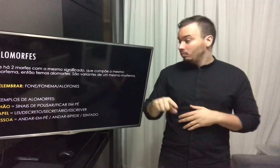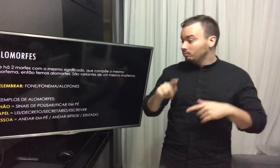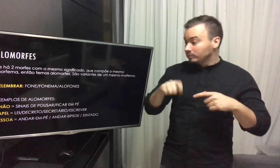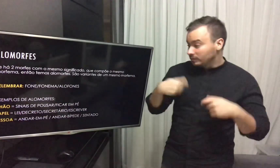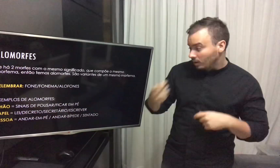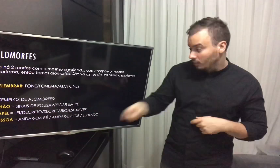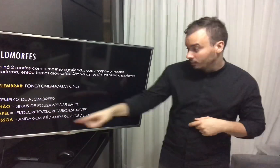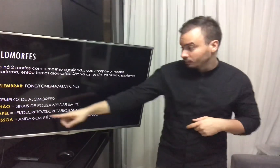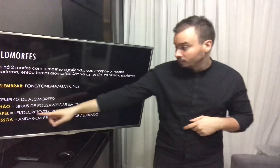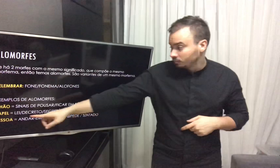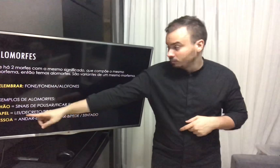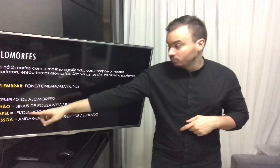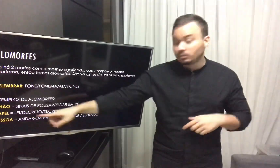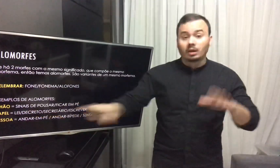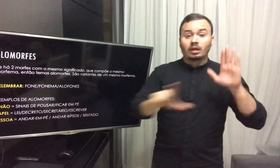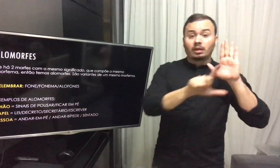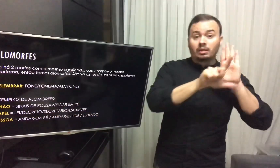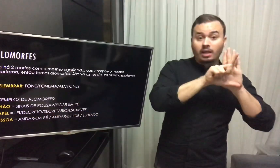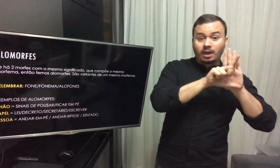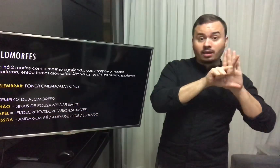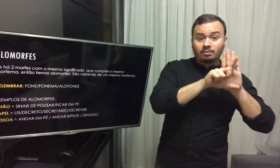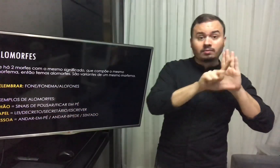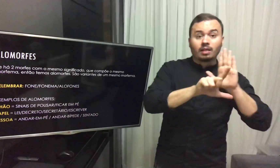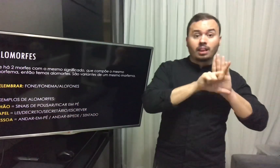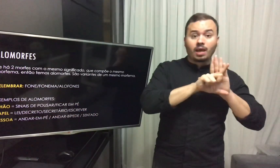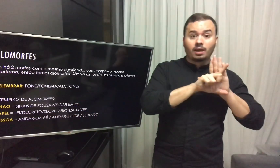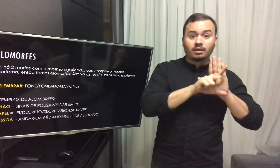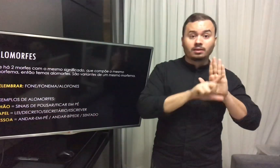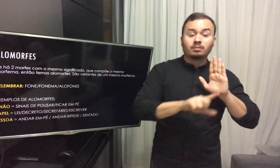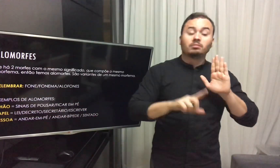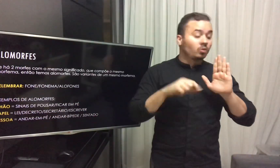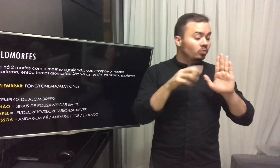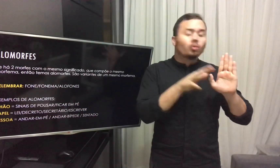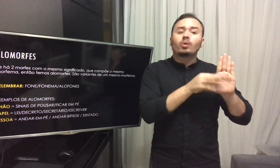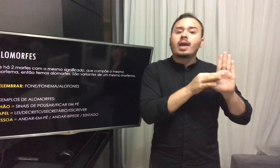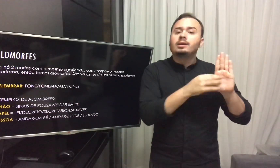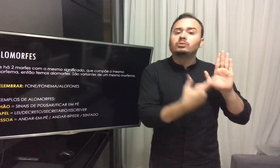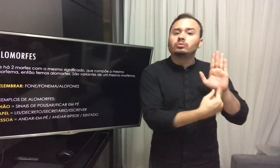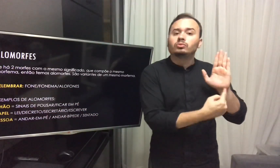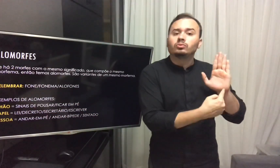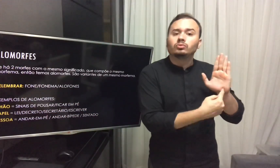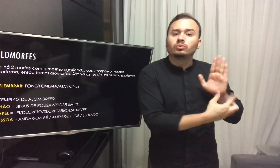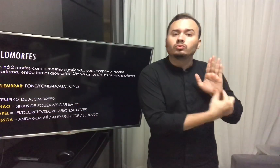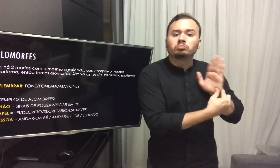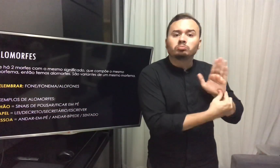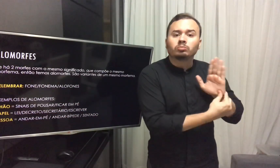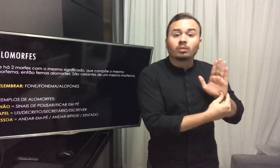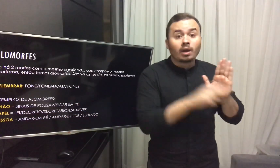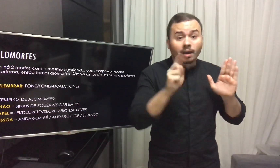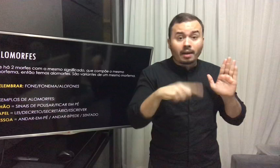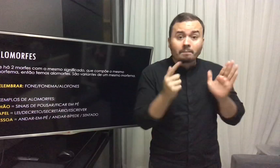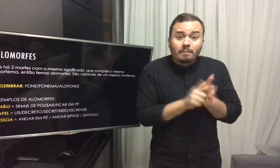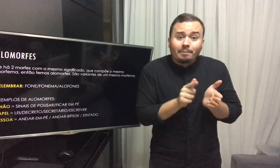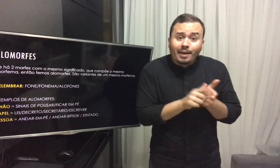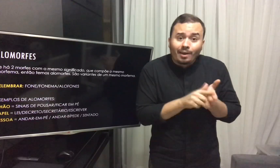diferentes formas. Por exemplo, existe também um morfema para papel. Veja um sinal de